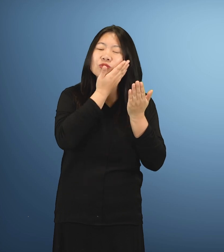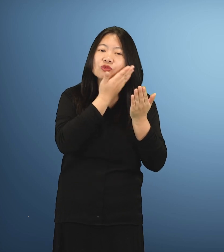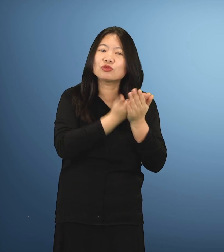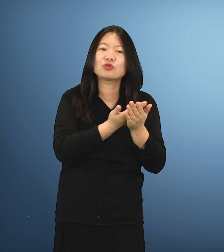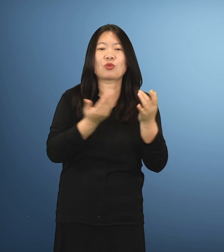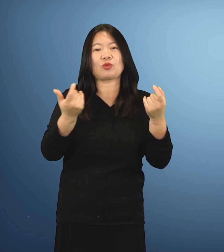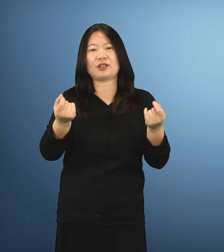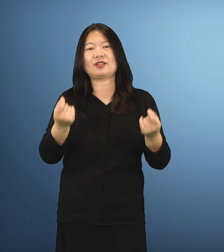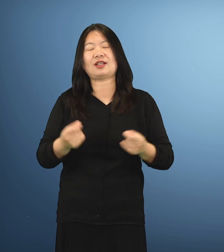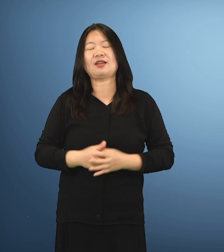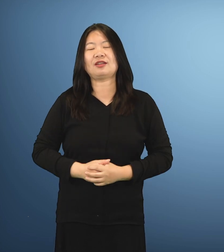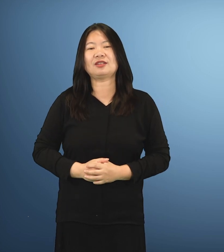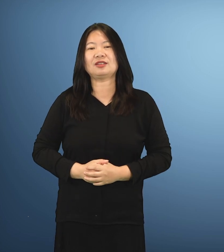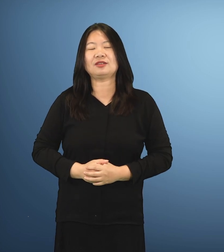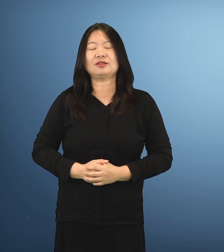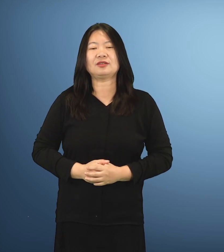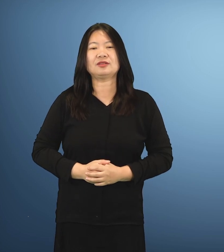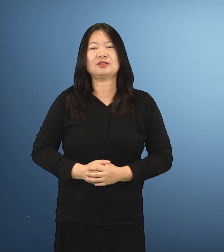자, 그런데